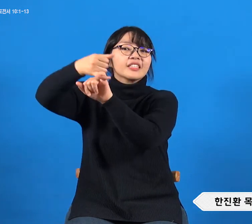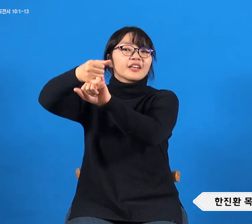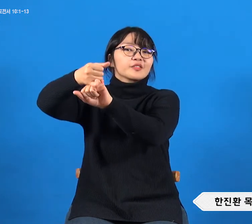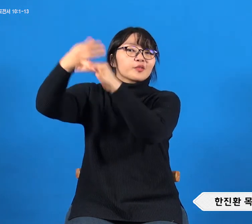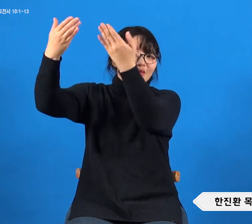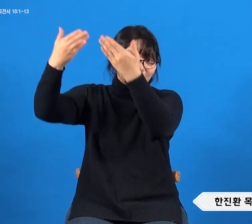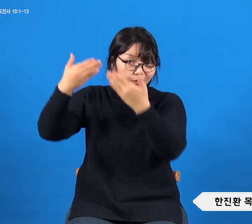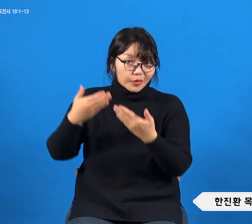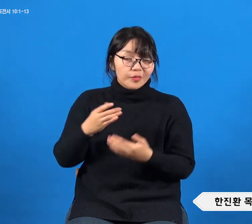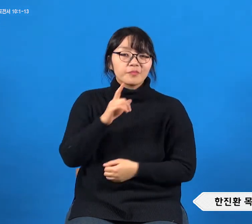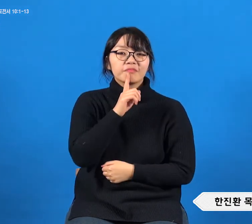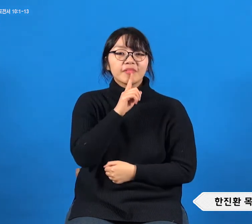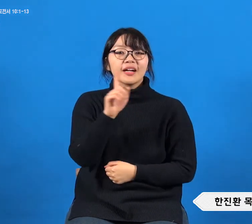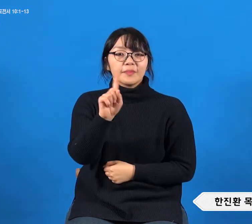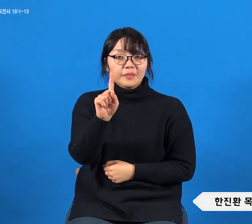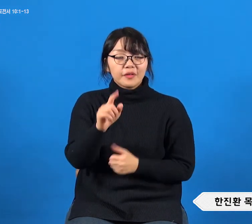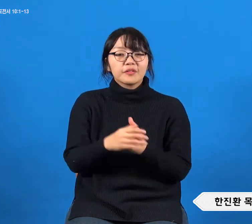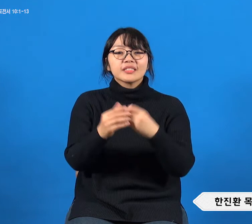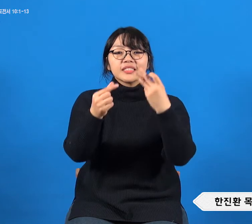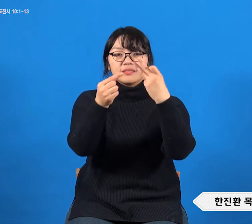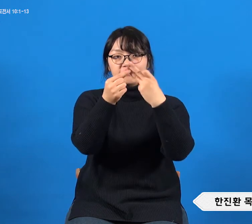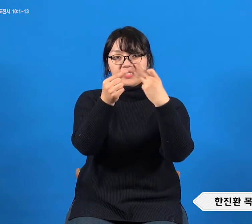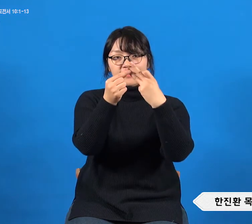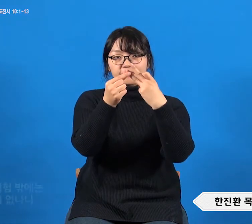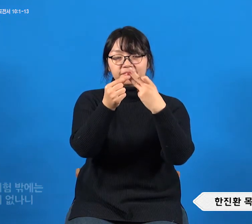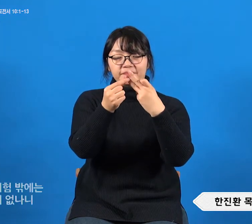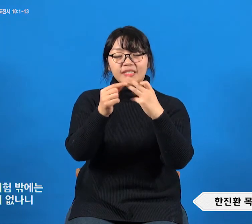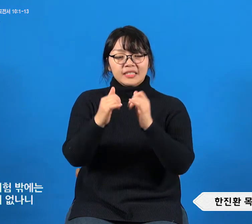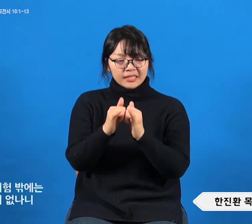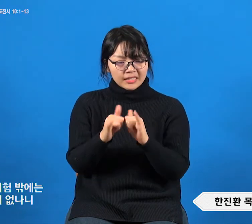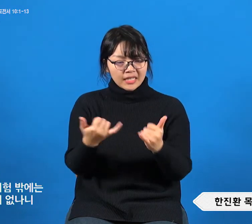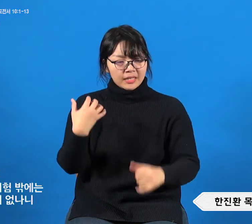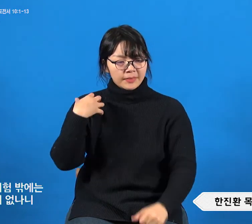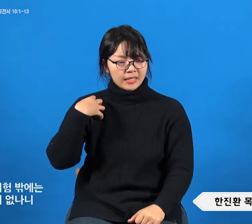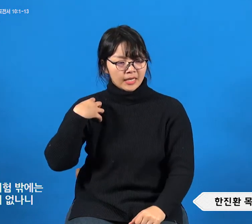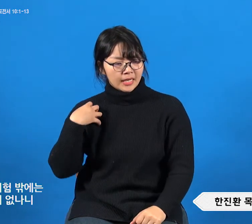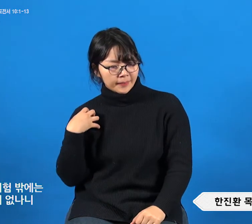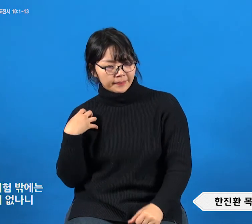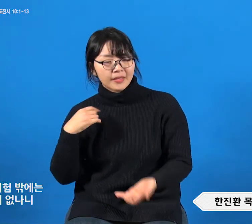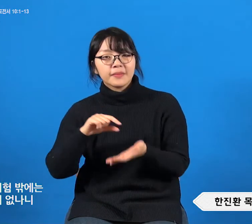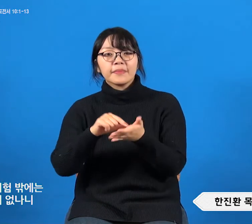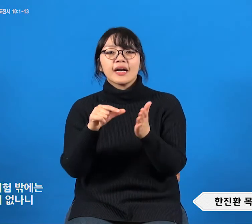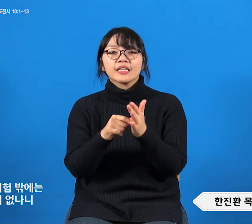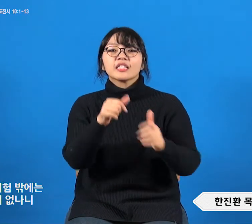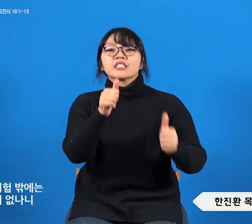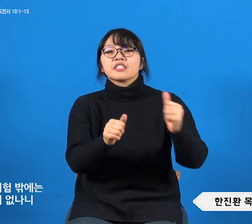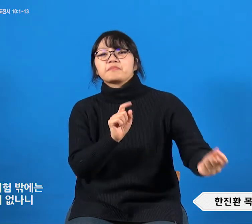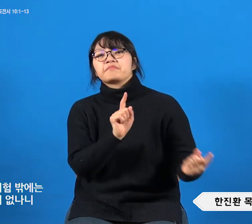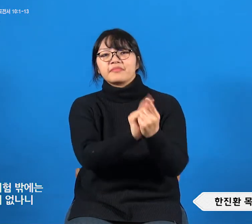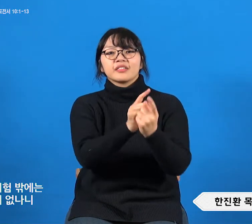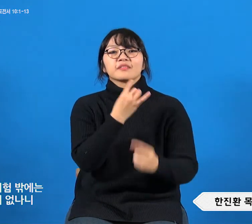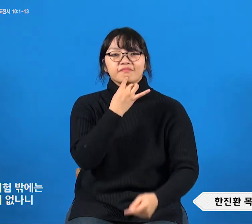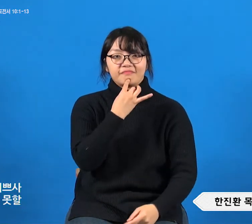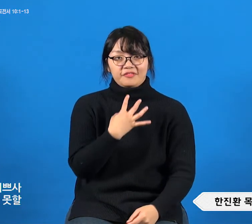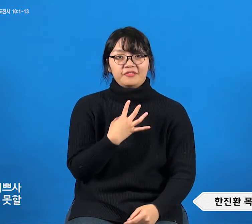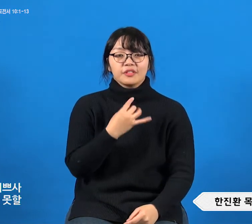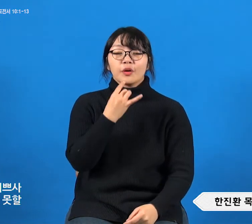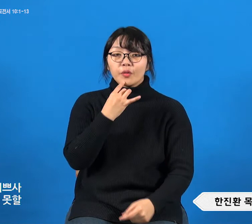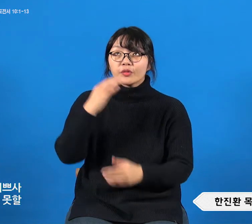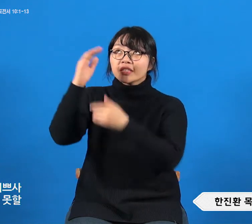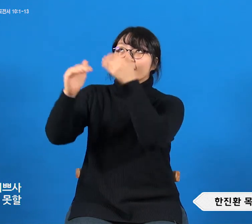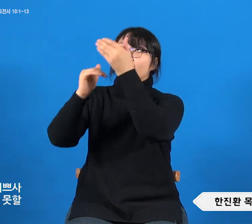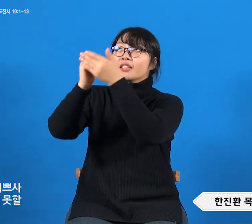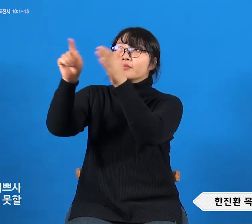약속하시는 말씀이 있습니다. 13절에 사람이 감당할 시험 밖에는 너희가 당한 것이 없나니 오직